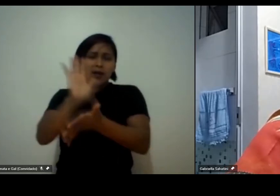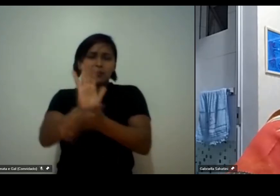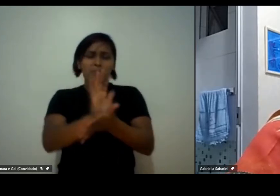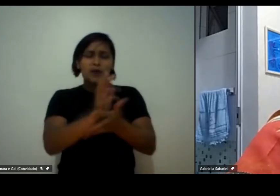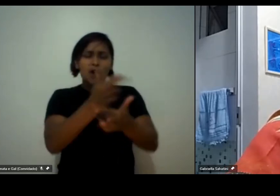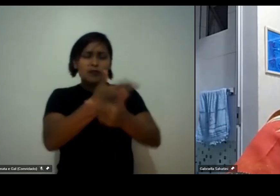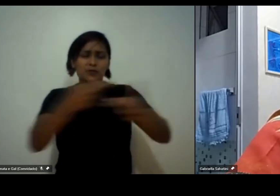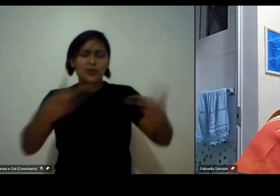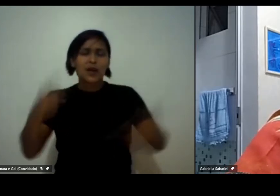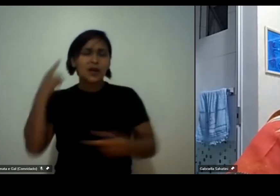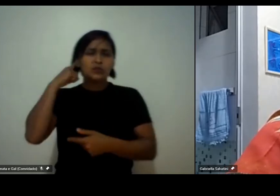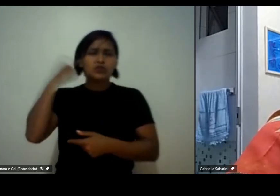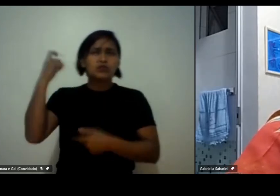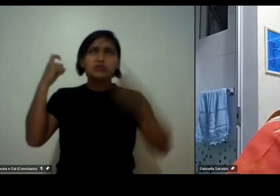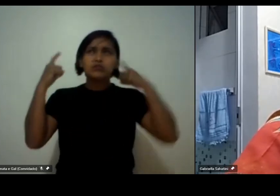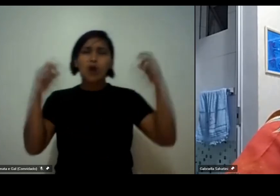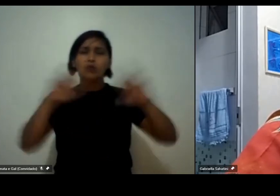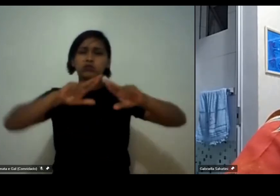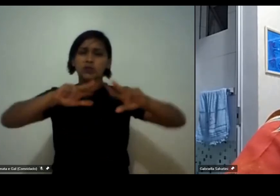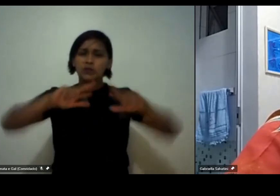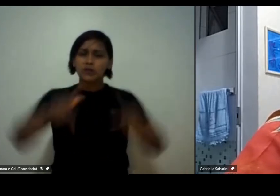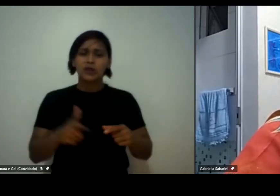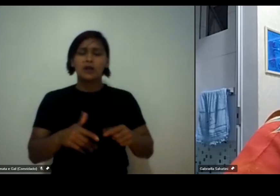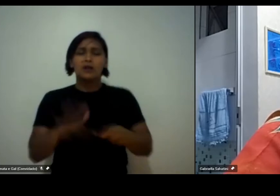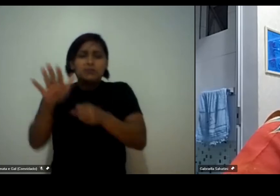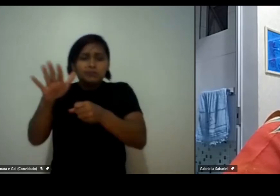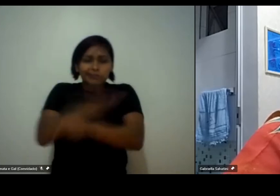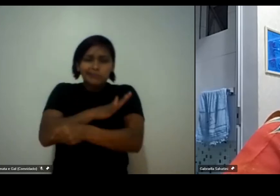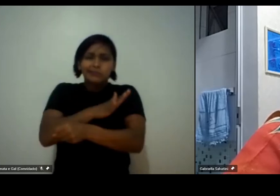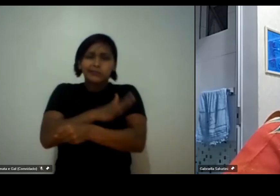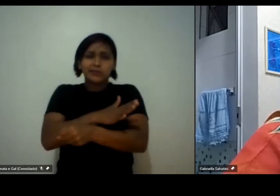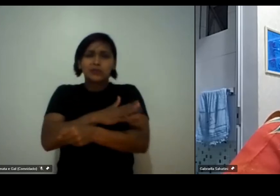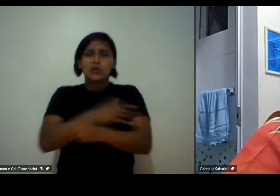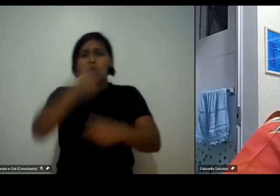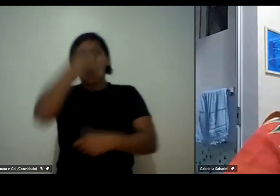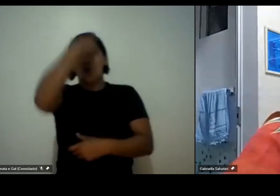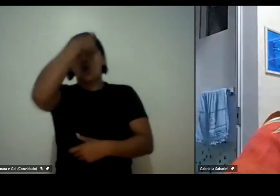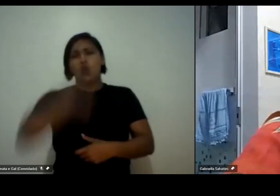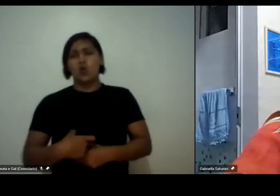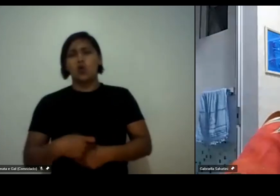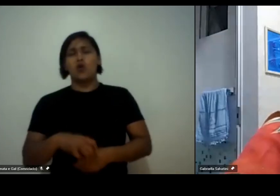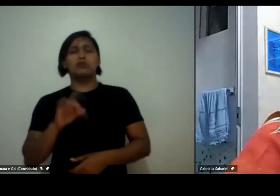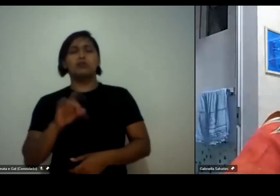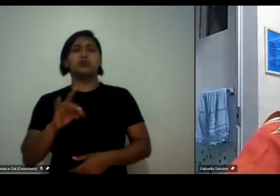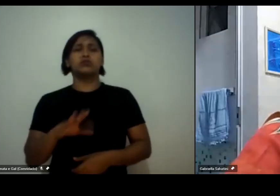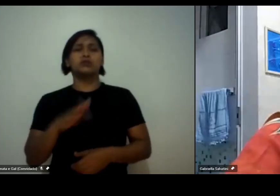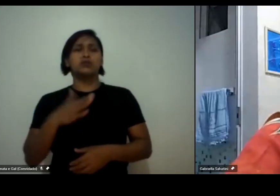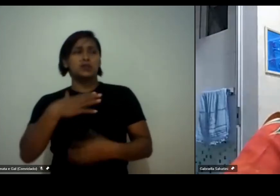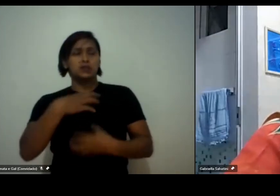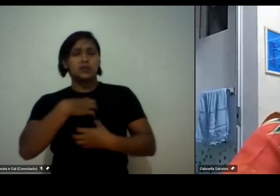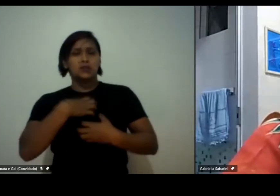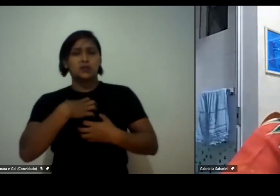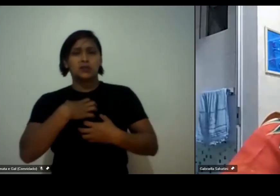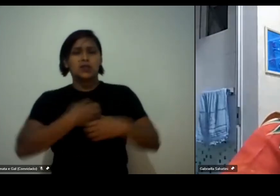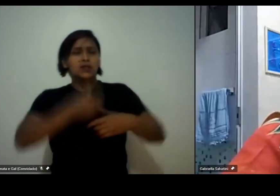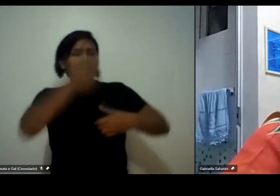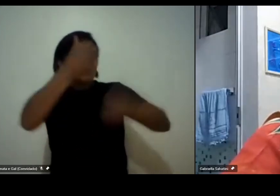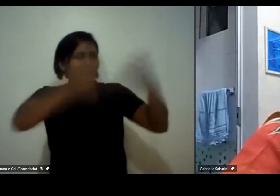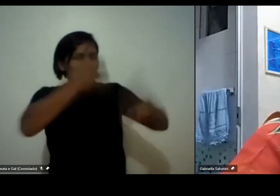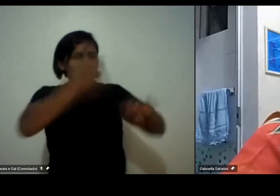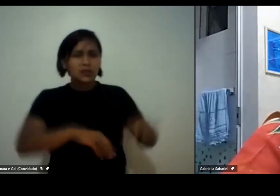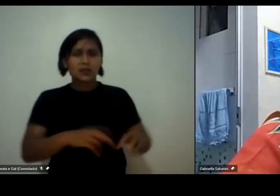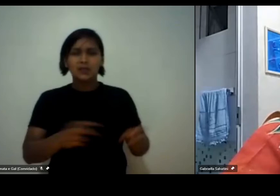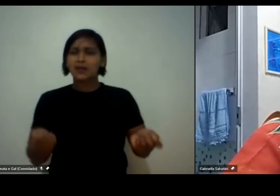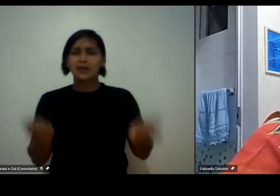vozes, outros cheiros, corpos com volumes apenas sentidos, ser descrito é impossível. Havia